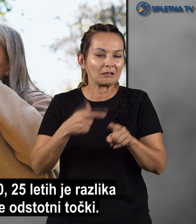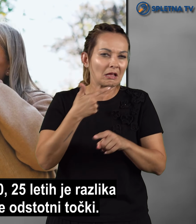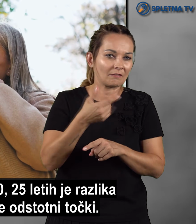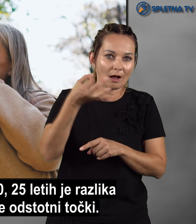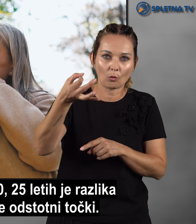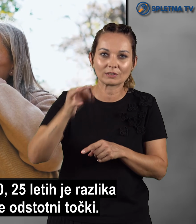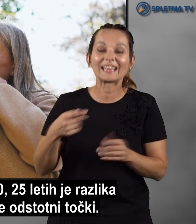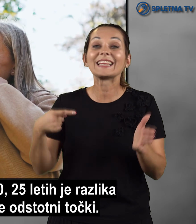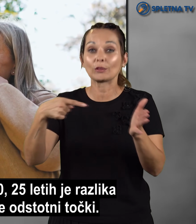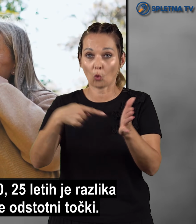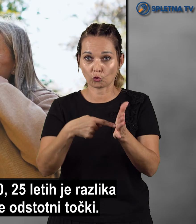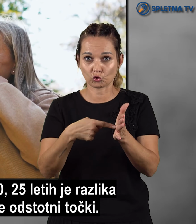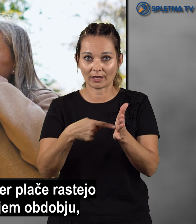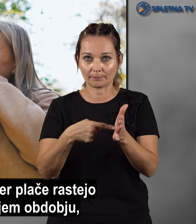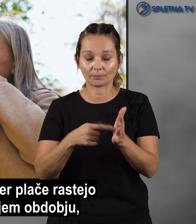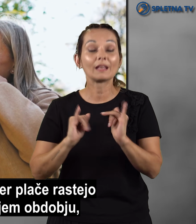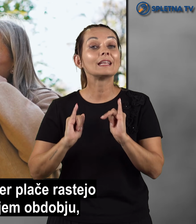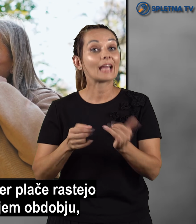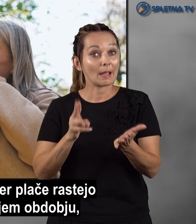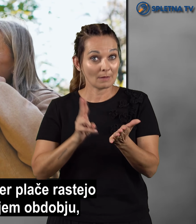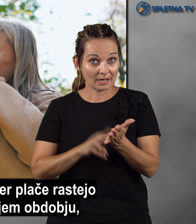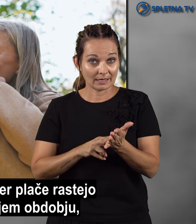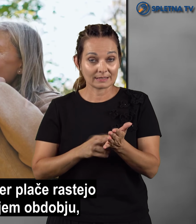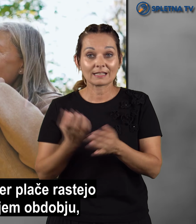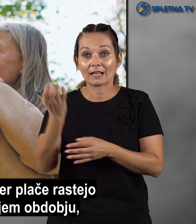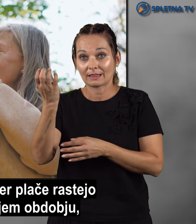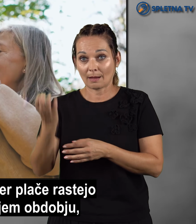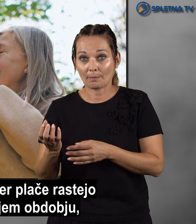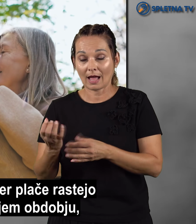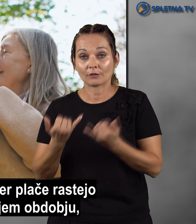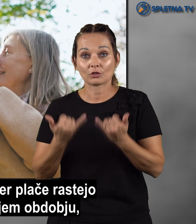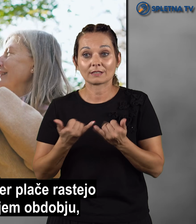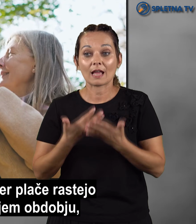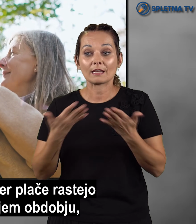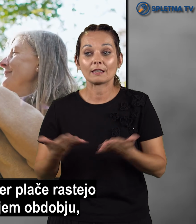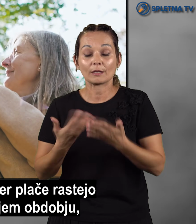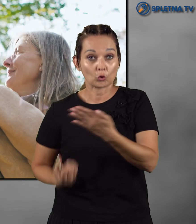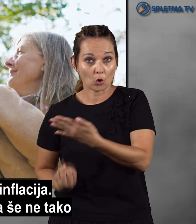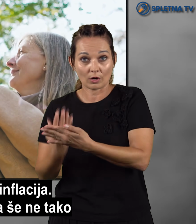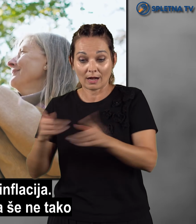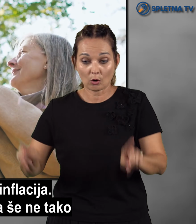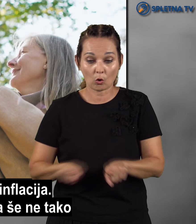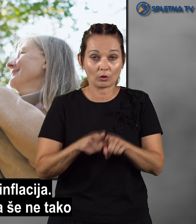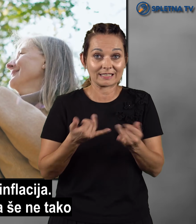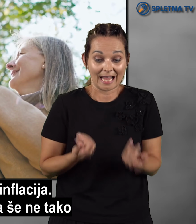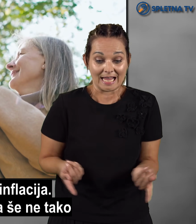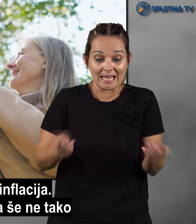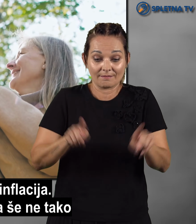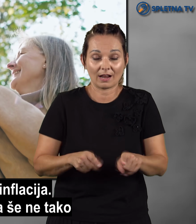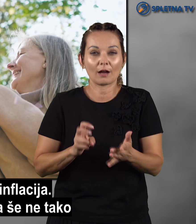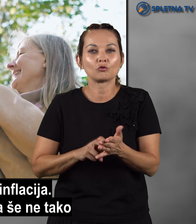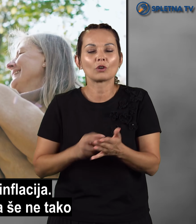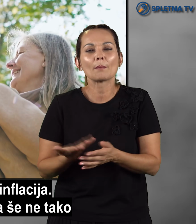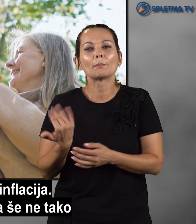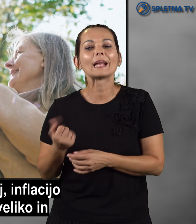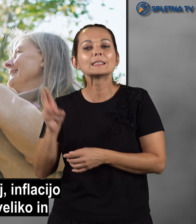okoli 2 odstotni točki. Je pa res, da sicer plače rastejo hitreje v zadnjem obdobju, kot je pa inflacija, smo imeli